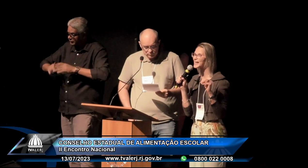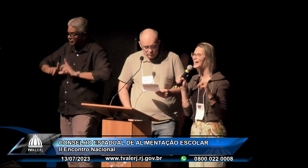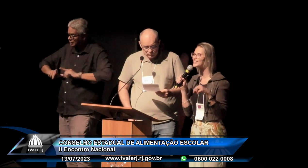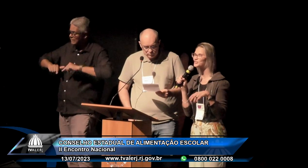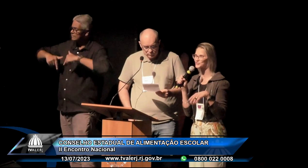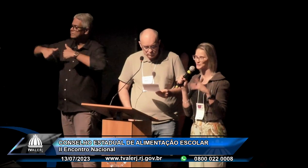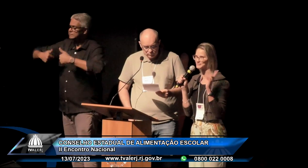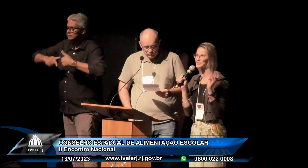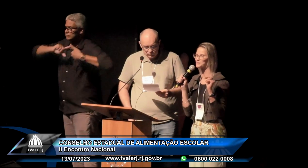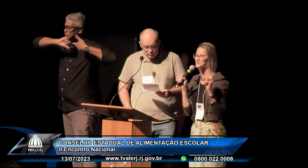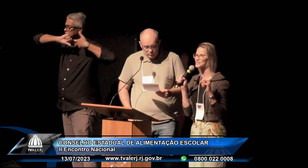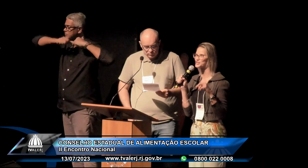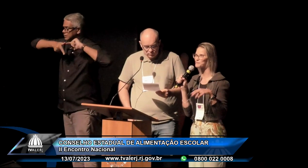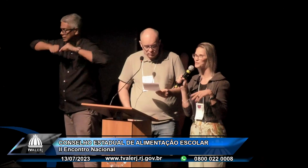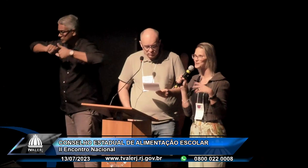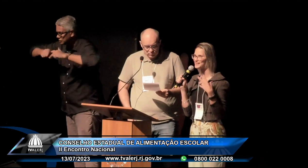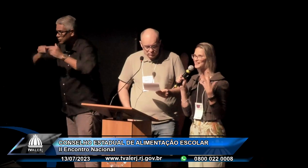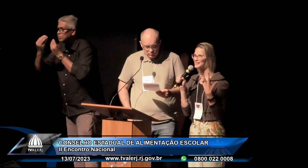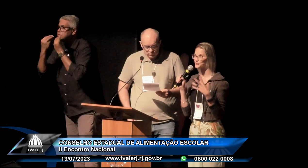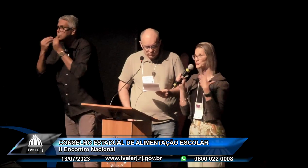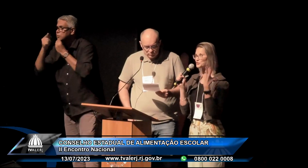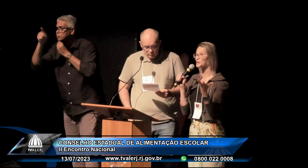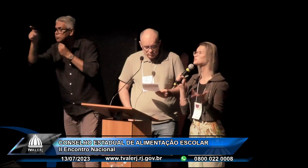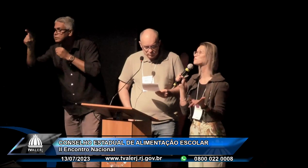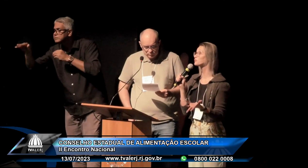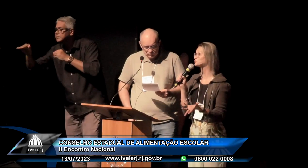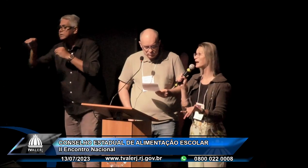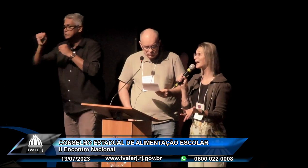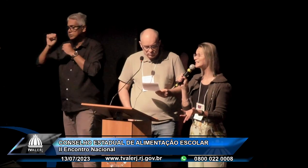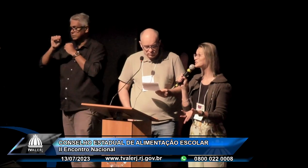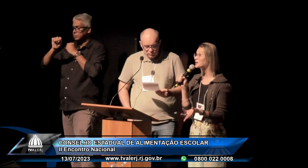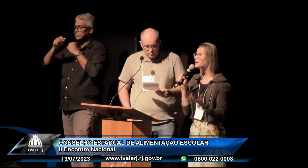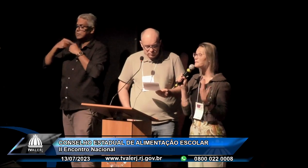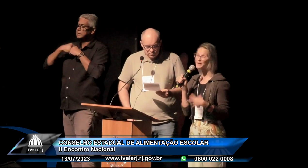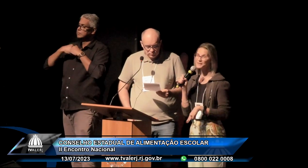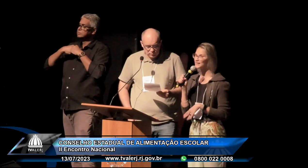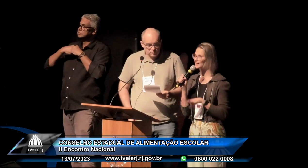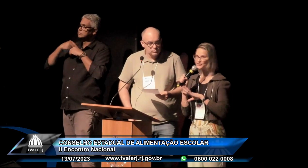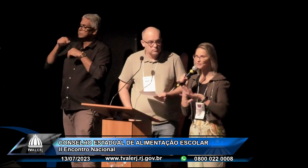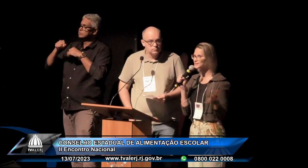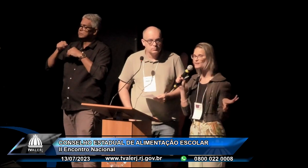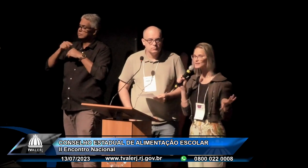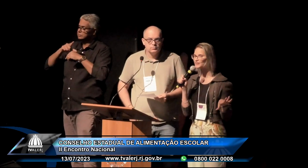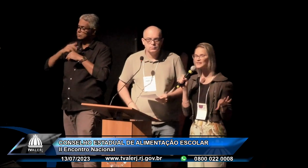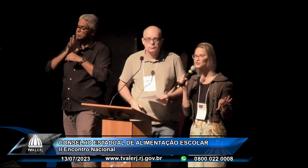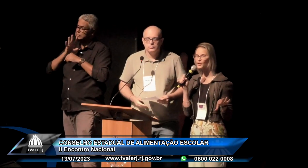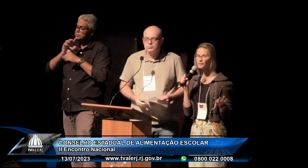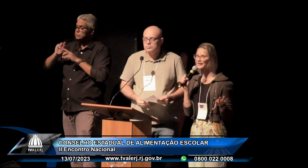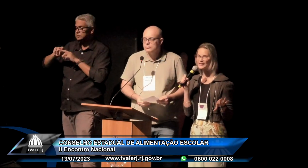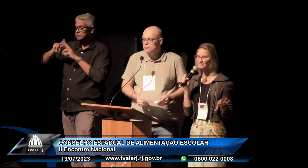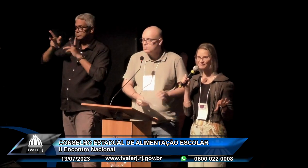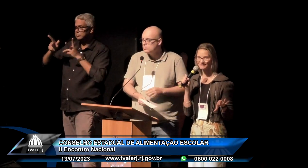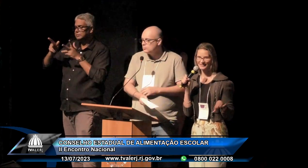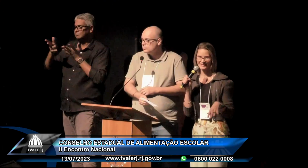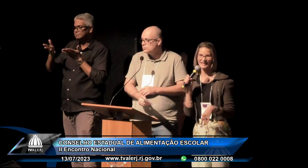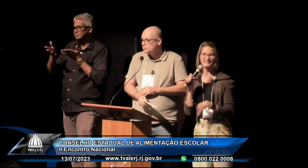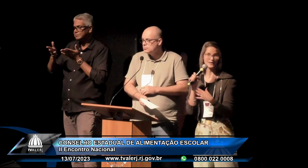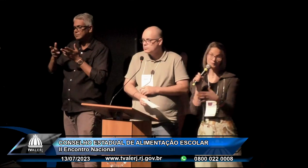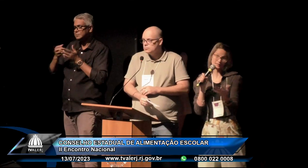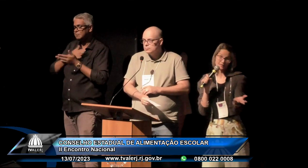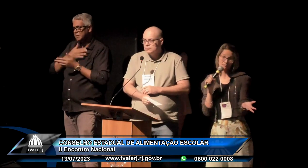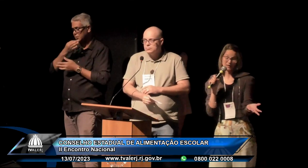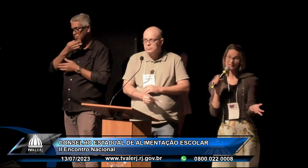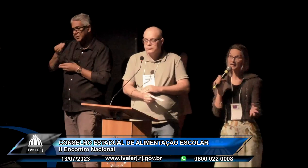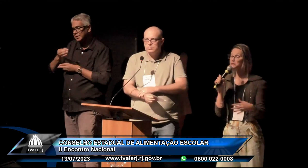tradicionais né como você chamou que eu chamo de pontuais para mim elas não são definidas como é né